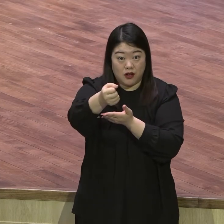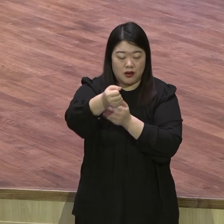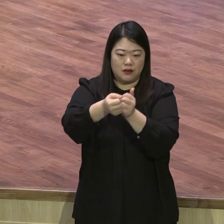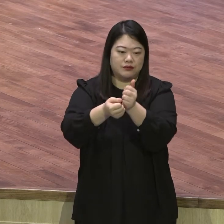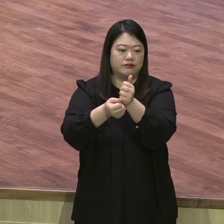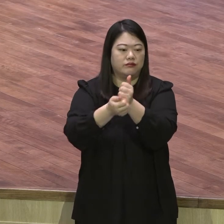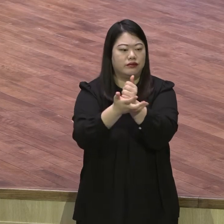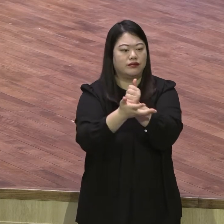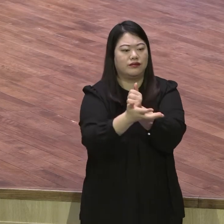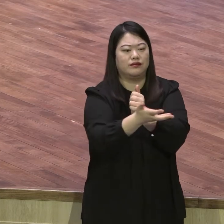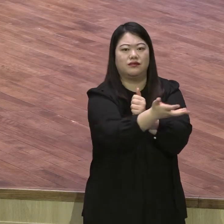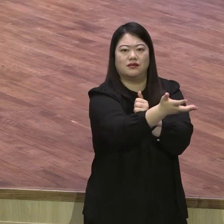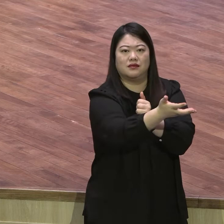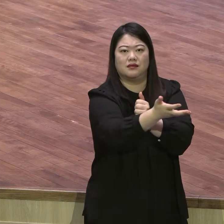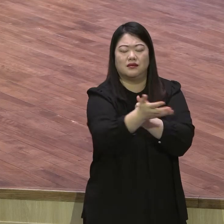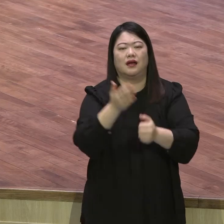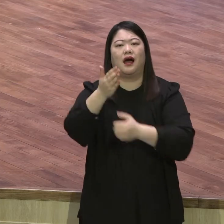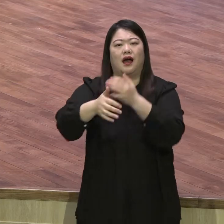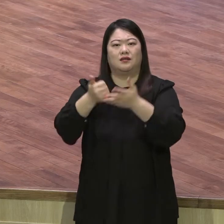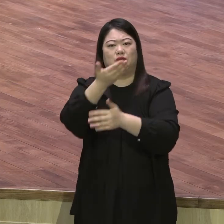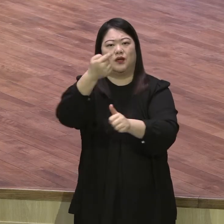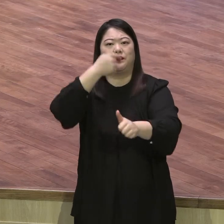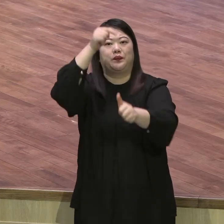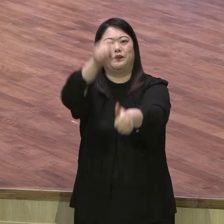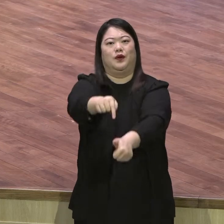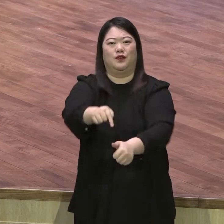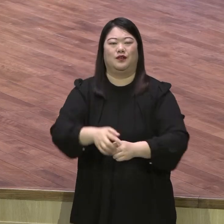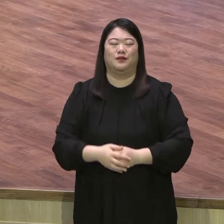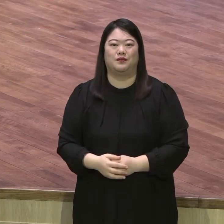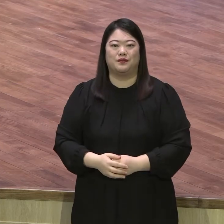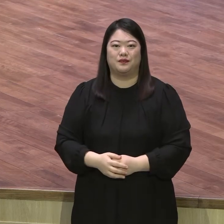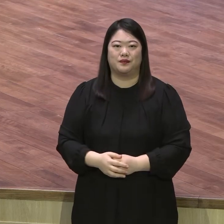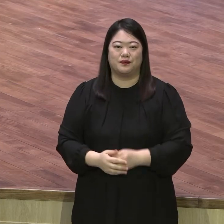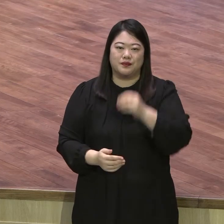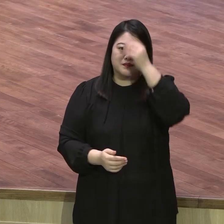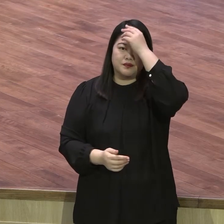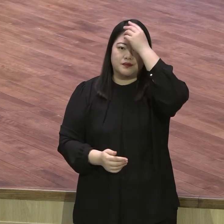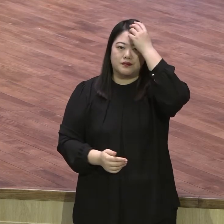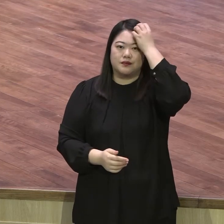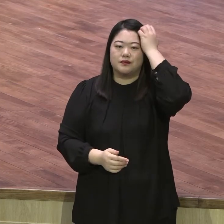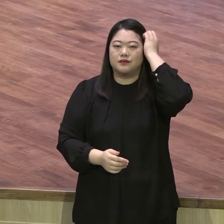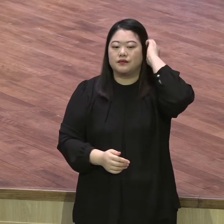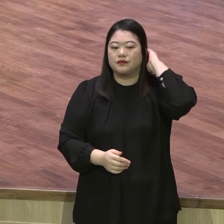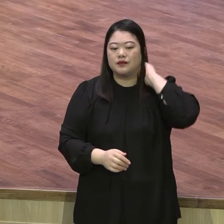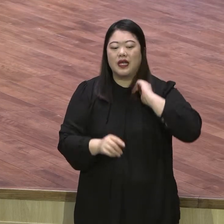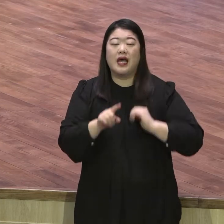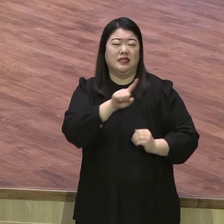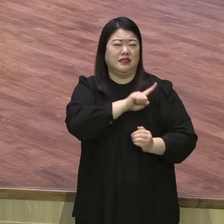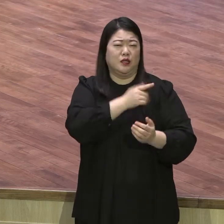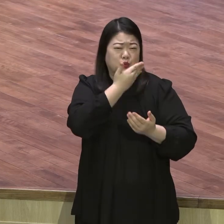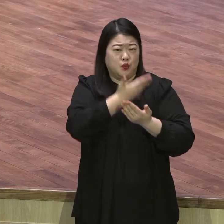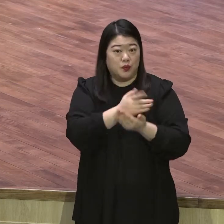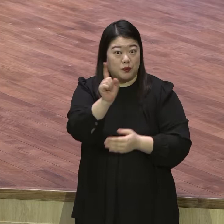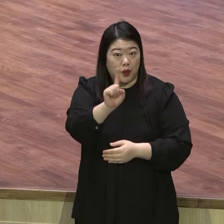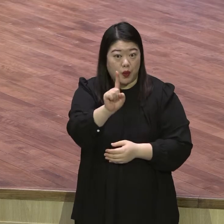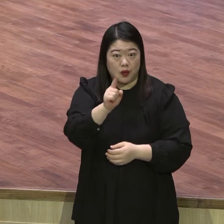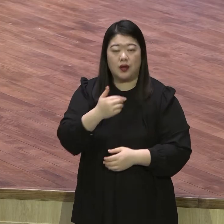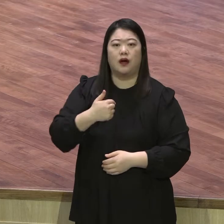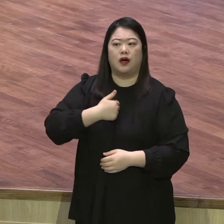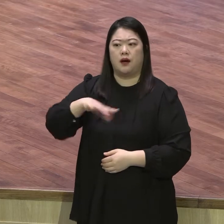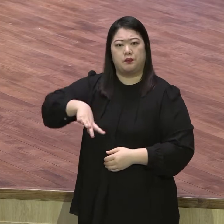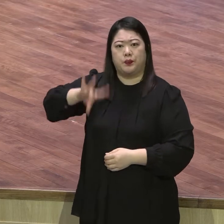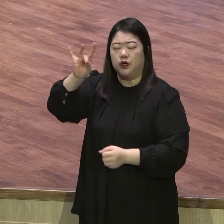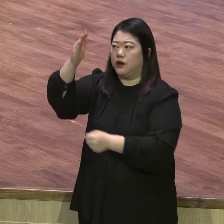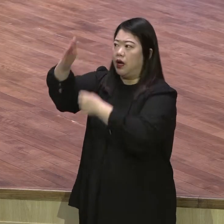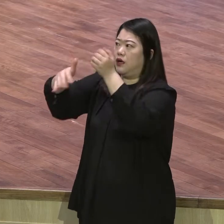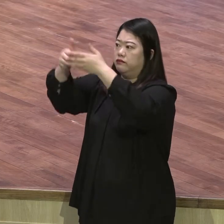삶을 살라고 지금 말씀하고 있습니다. 이것을 위해서 제일 중요한 것이 뭐냐? 바로 하나님과 먼저 화목해야